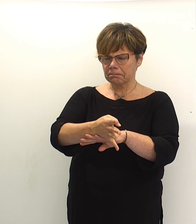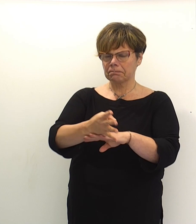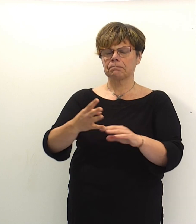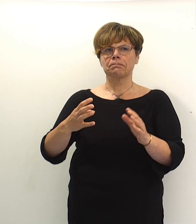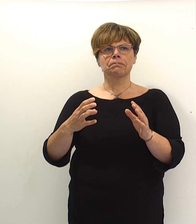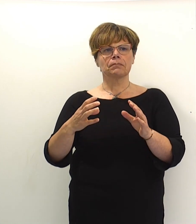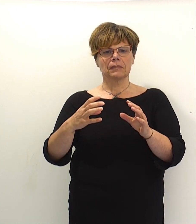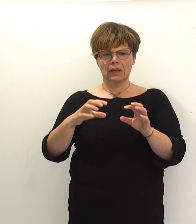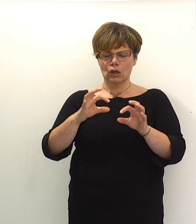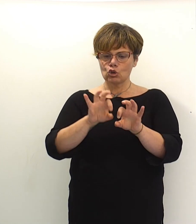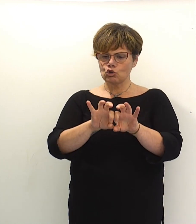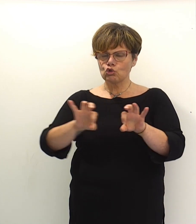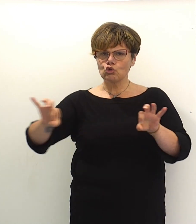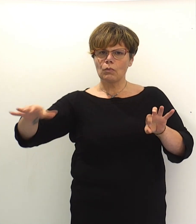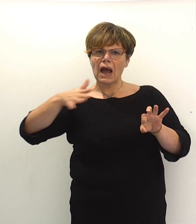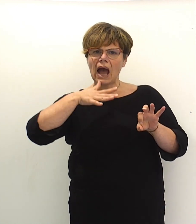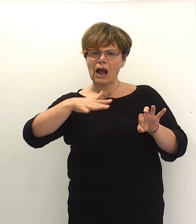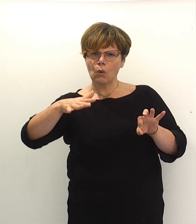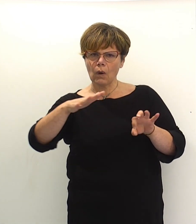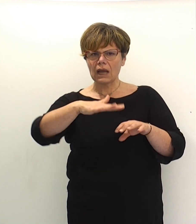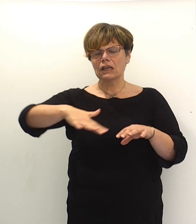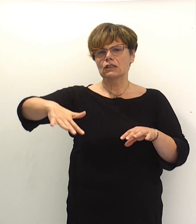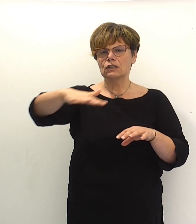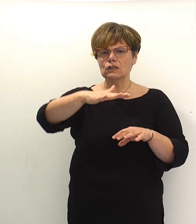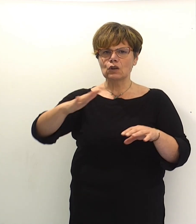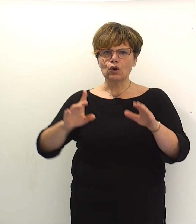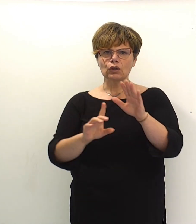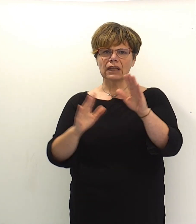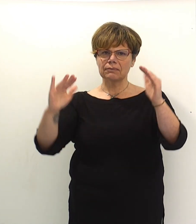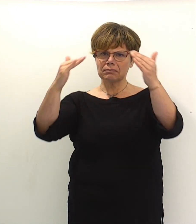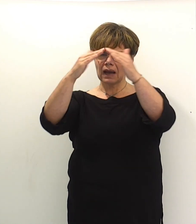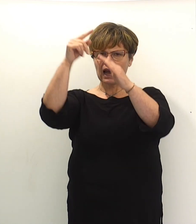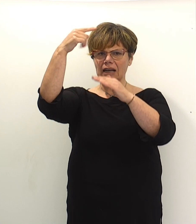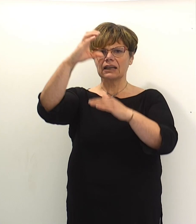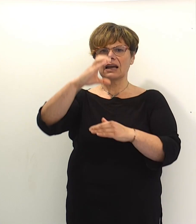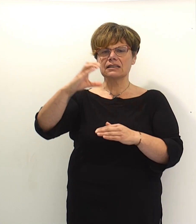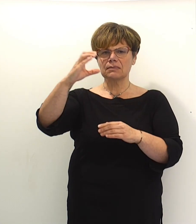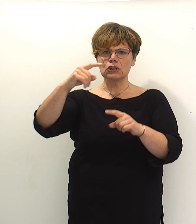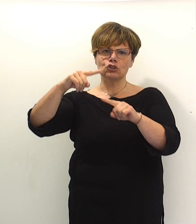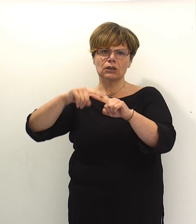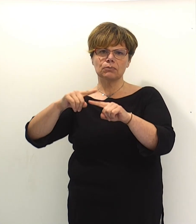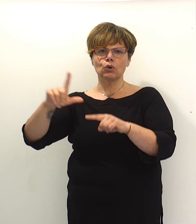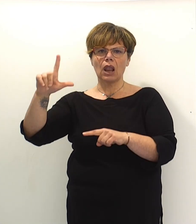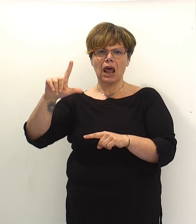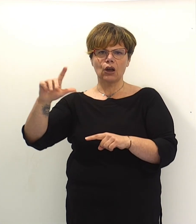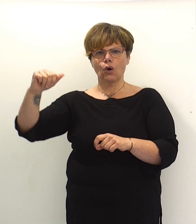fornitura idrica delle zone alte di Casamicciola e Lacco Ameno.